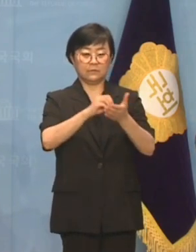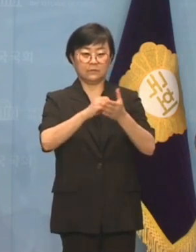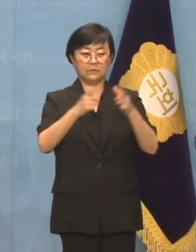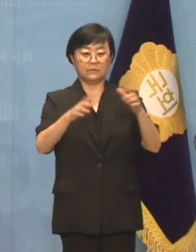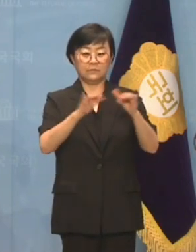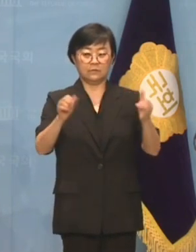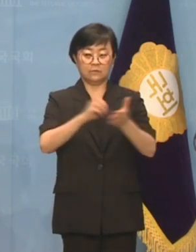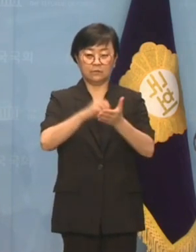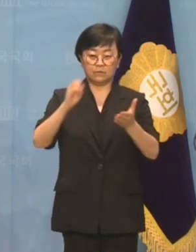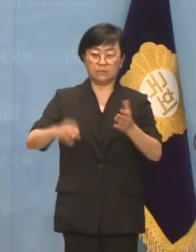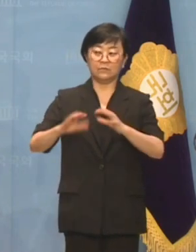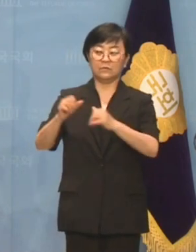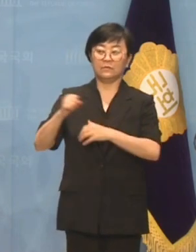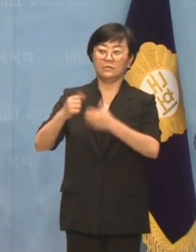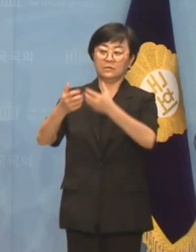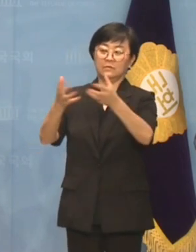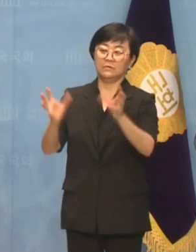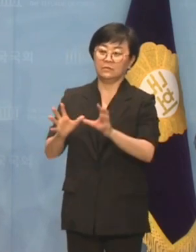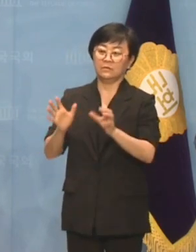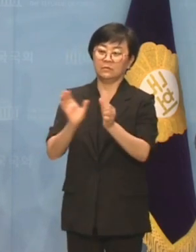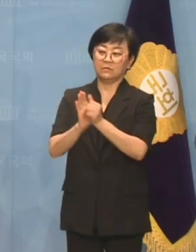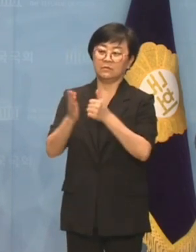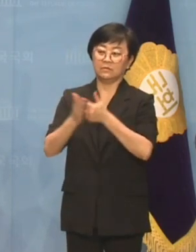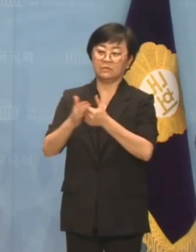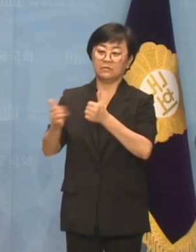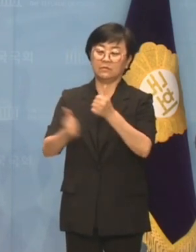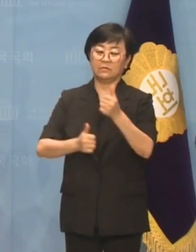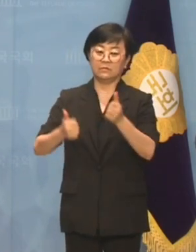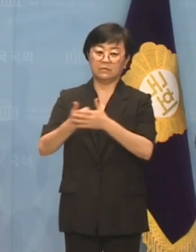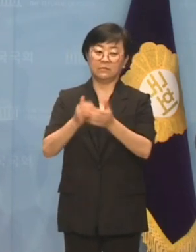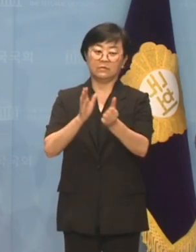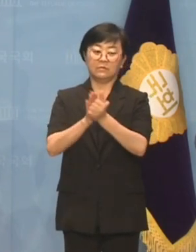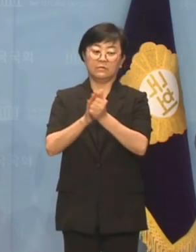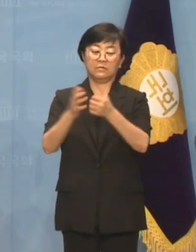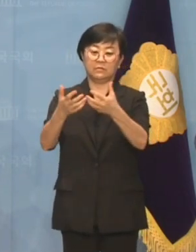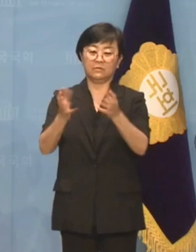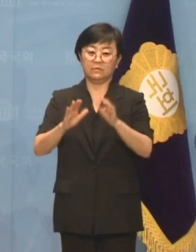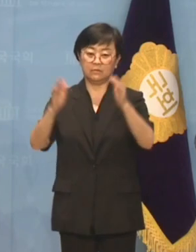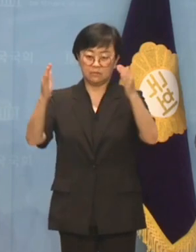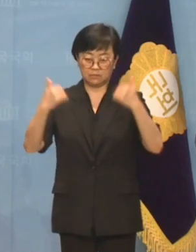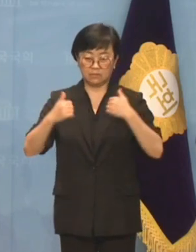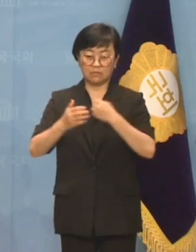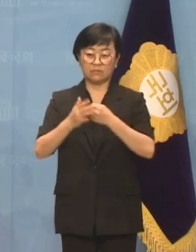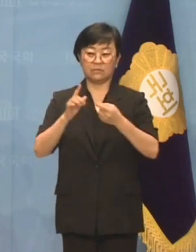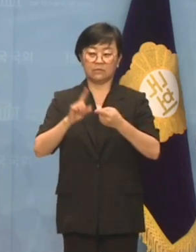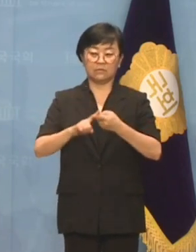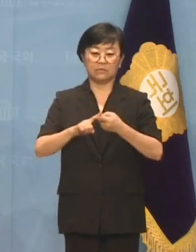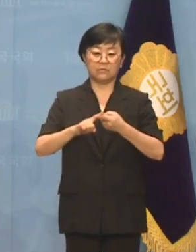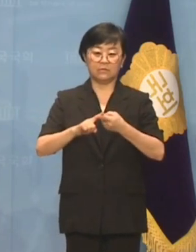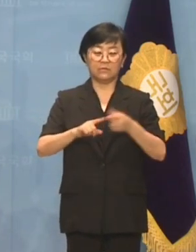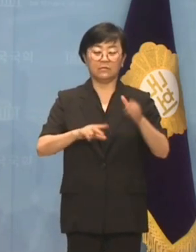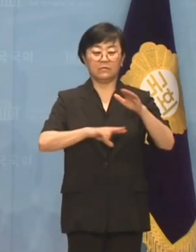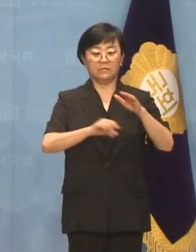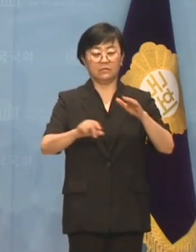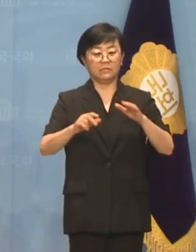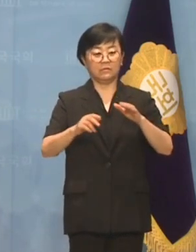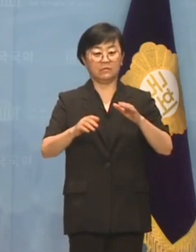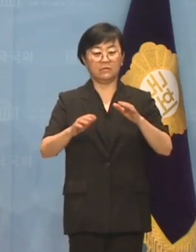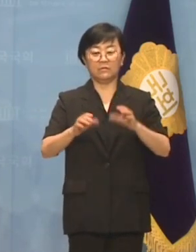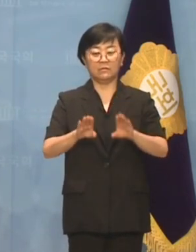배제하고 국민의힘 당협위원장들과 지지단을 불러 지하철 역사도